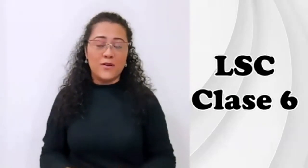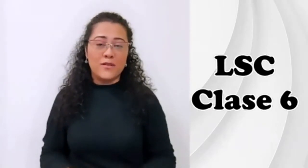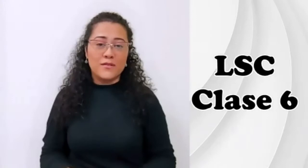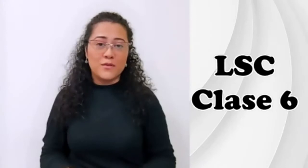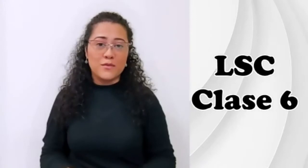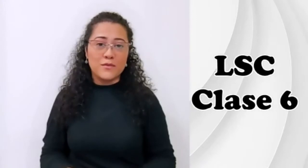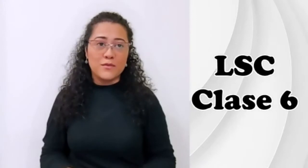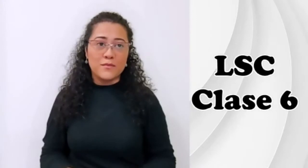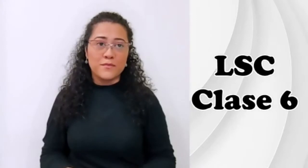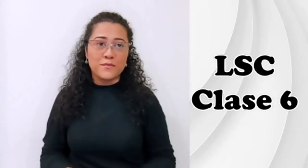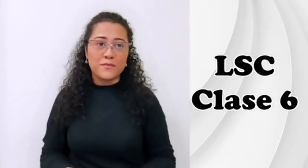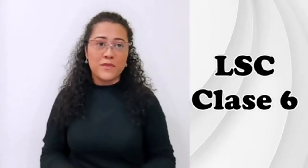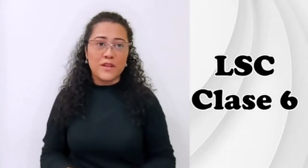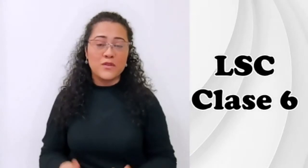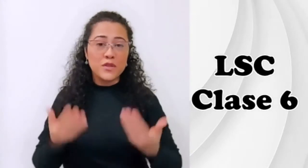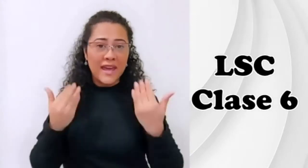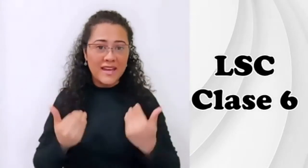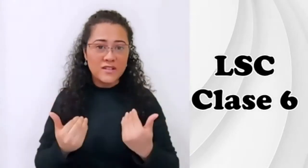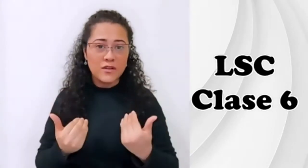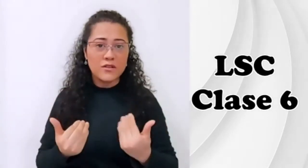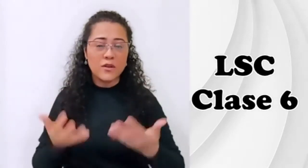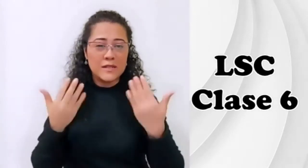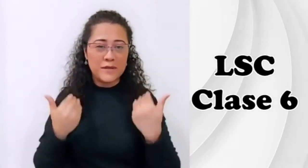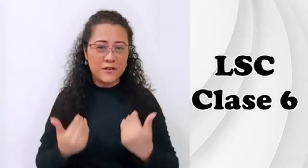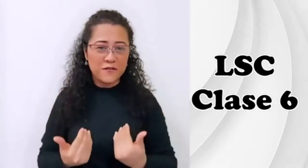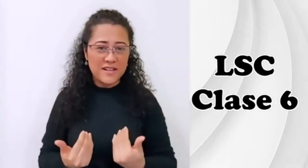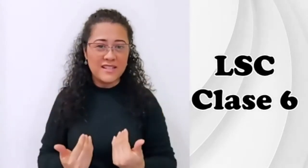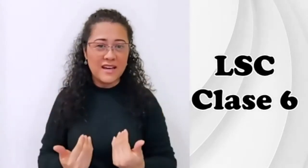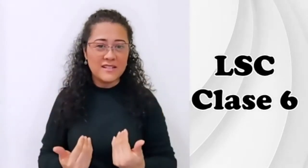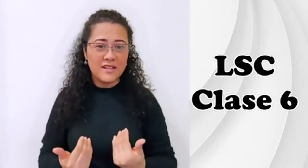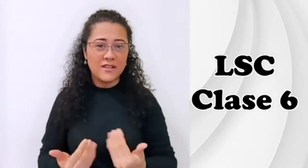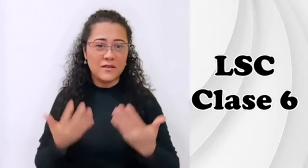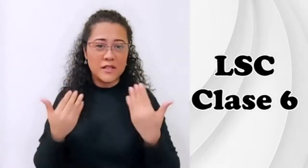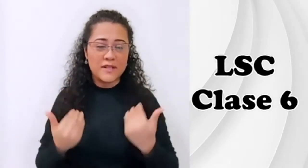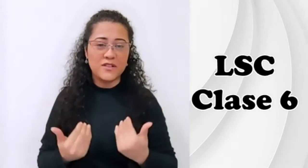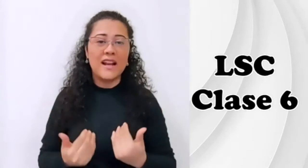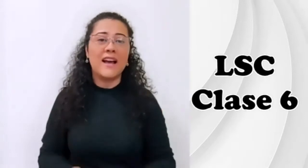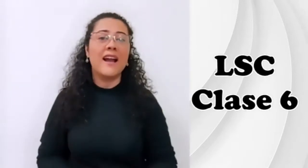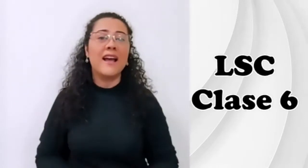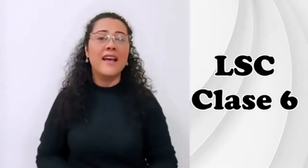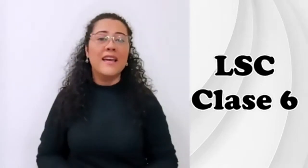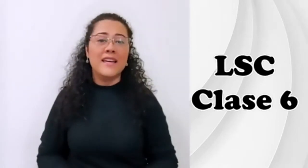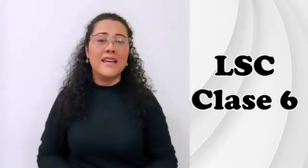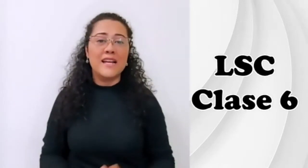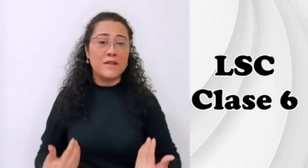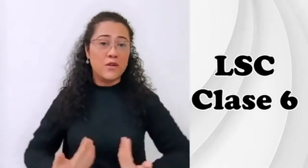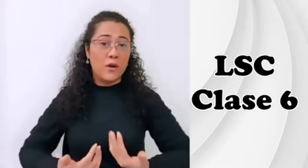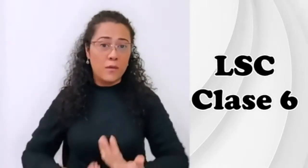con sus gestos, con la expresión facial, ¿cierto? La expresión de la cara y la expresión